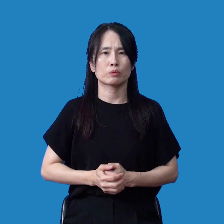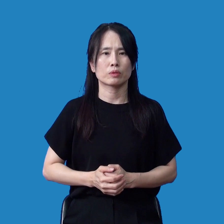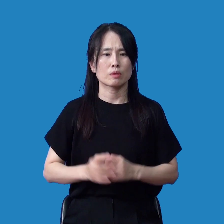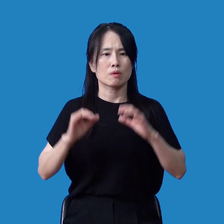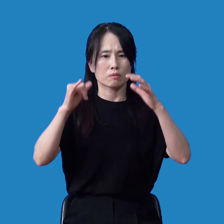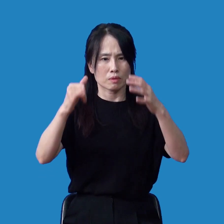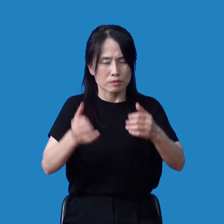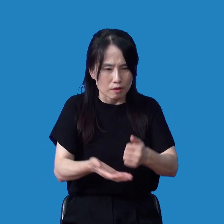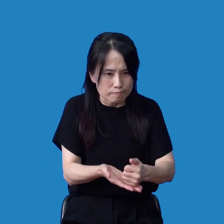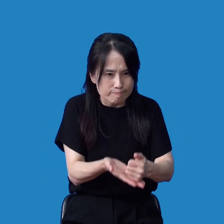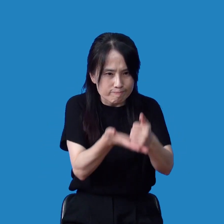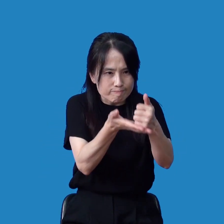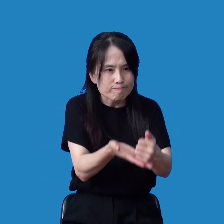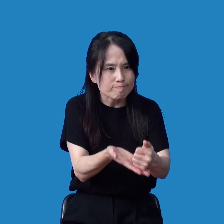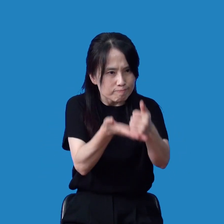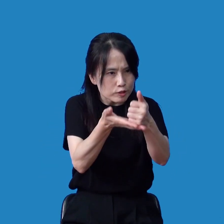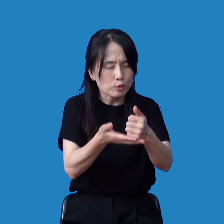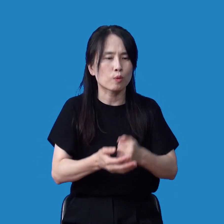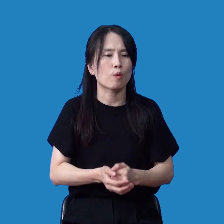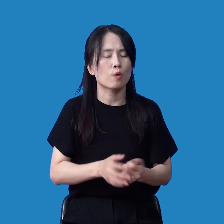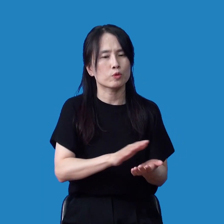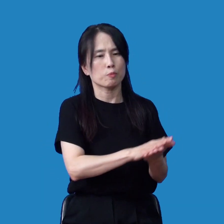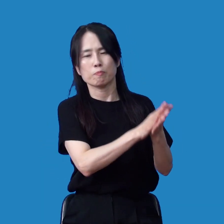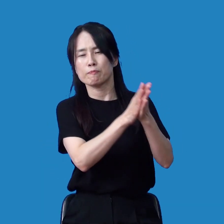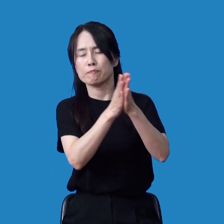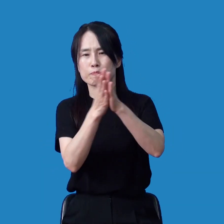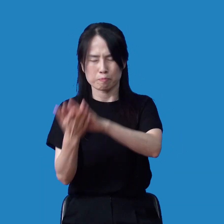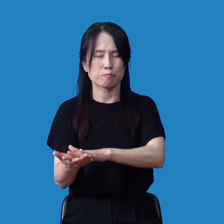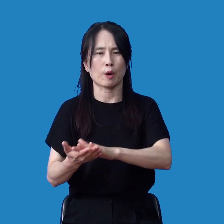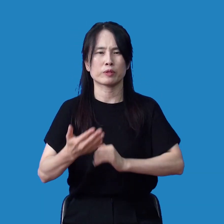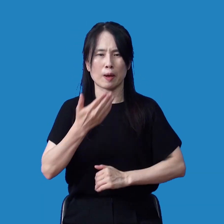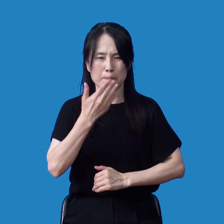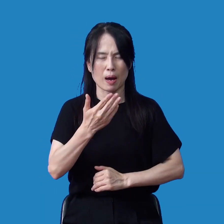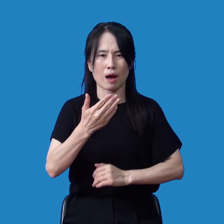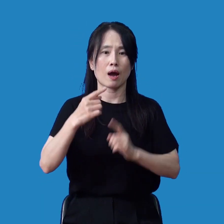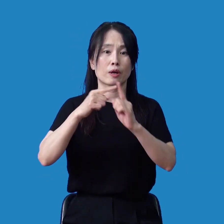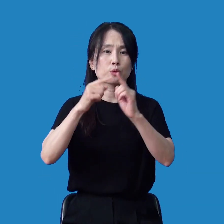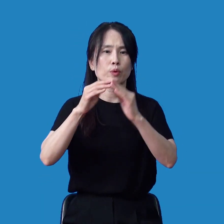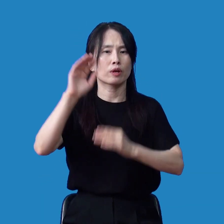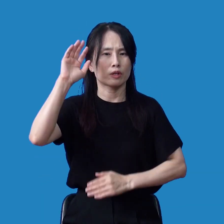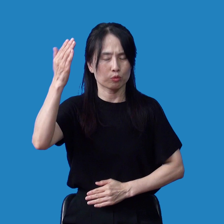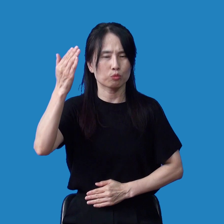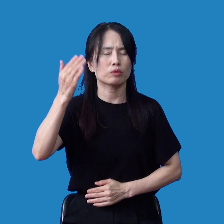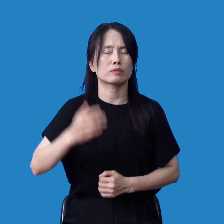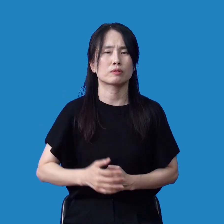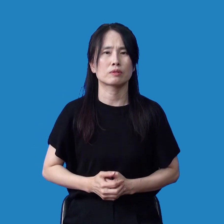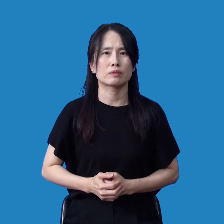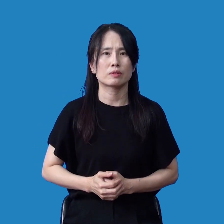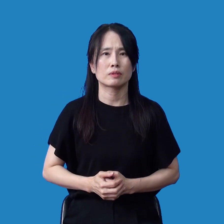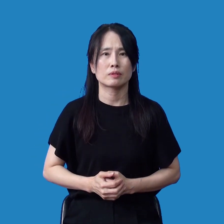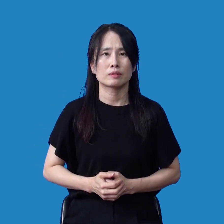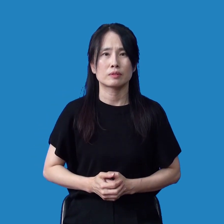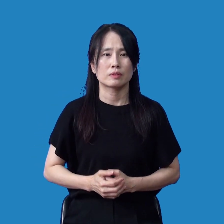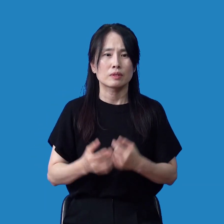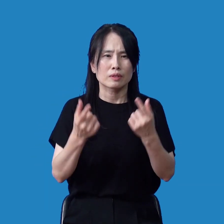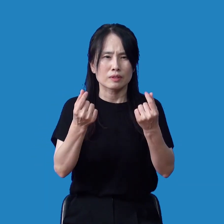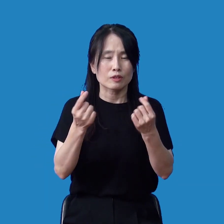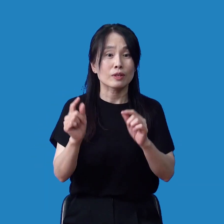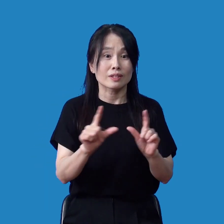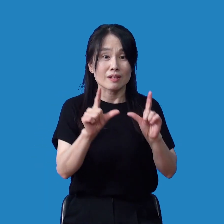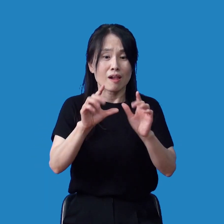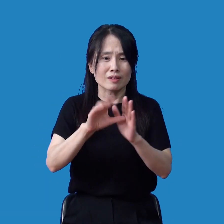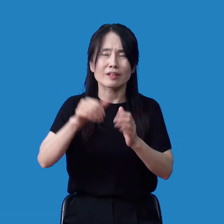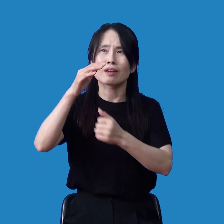세상을 섬기고 그 다음에 변혁하는 교회가 될 수 있어야 합니다. 그렇게 살 때에